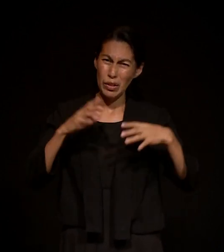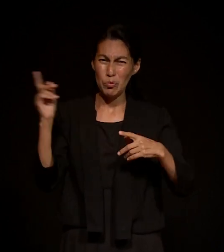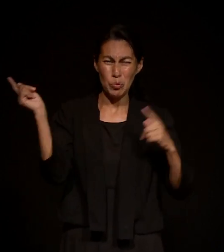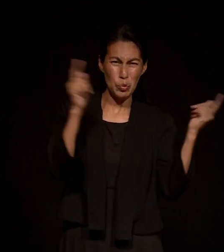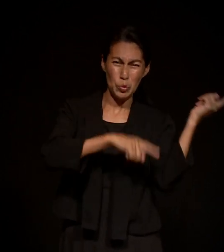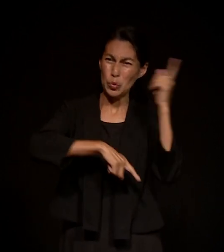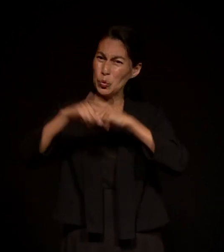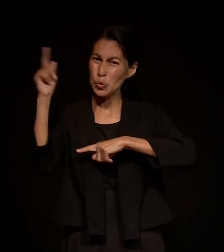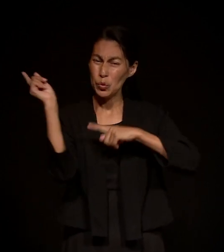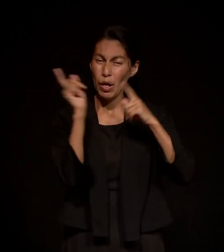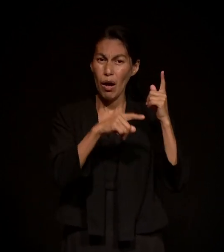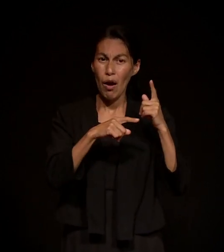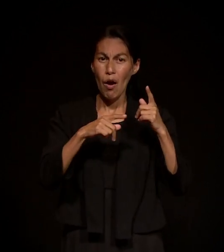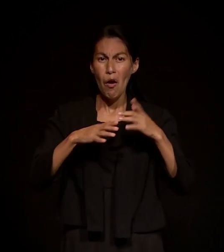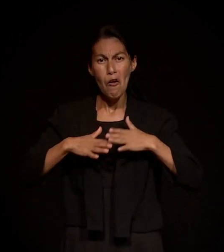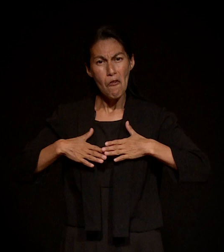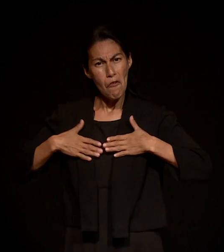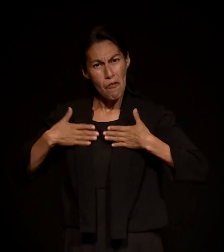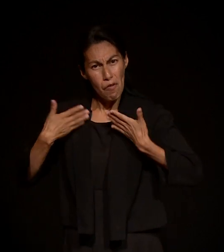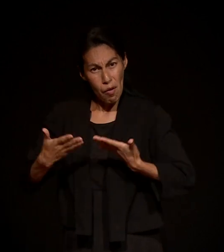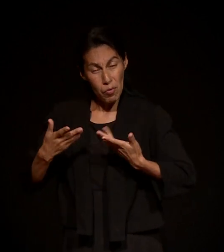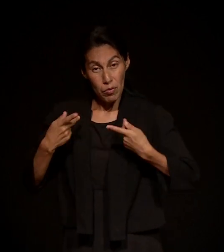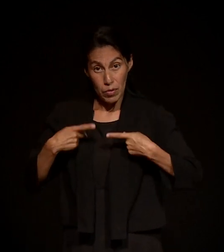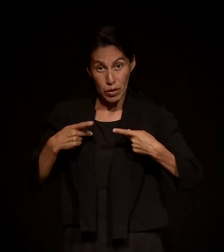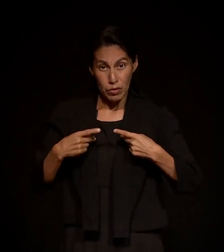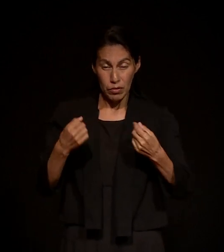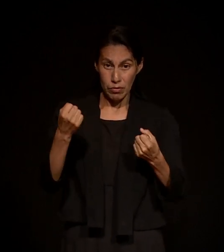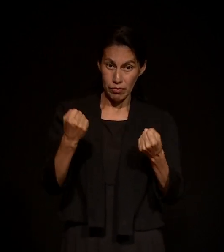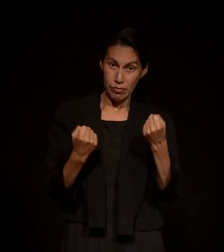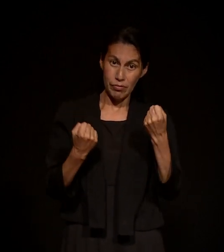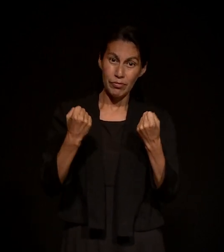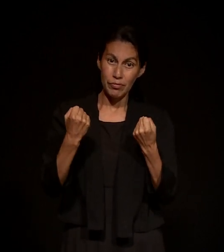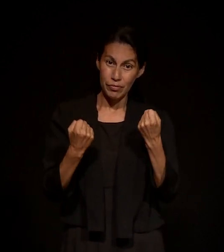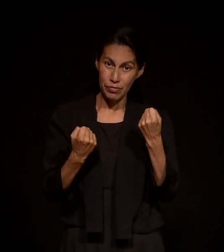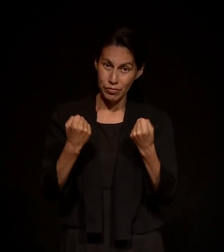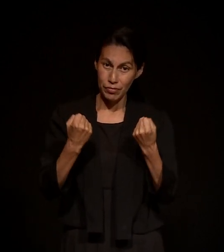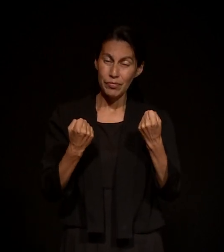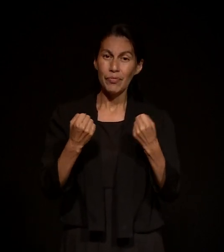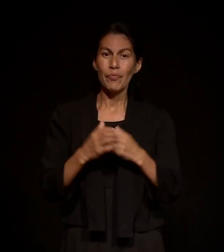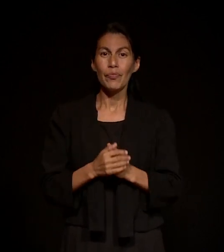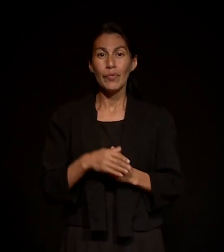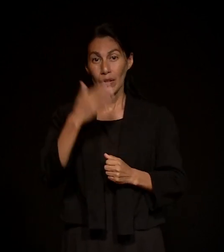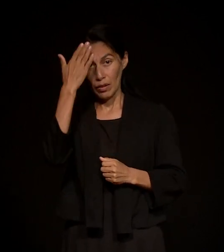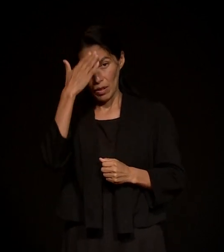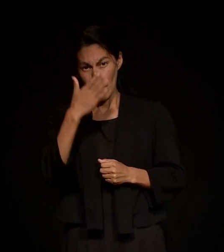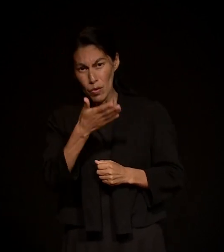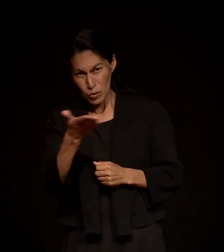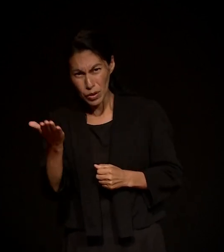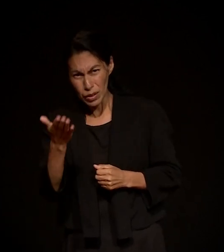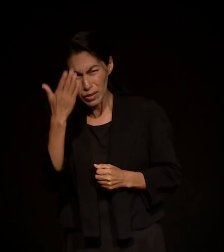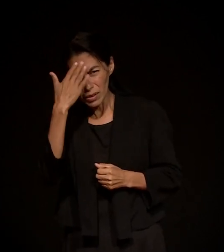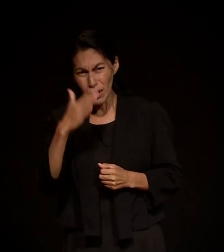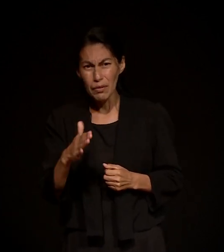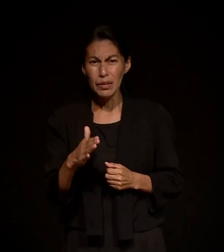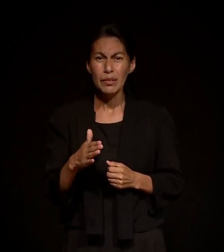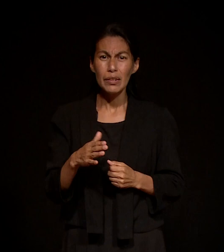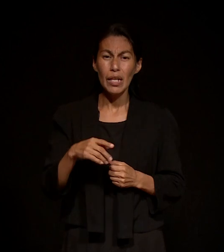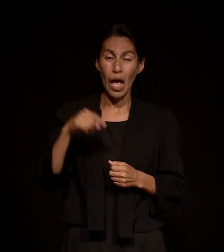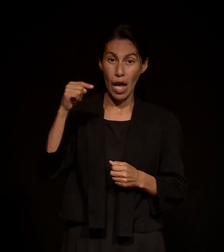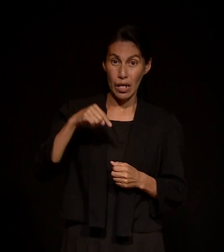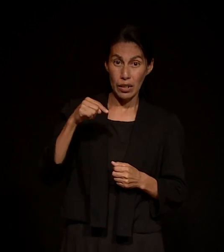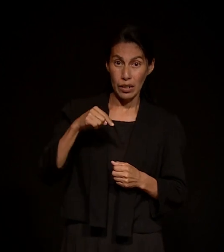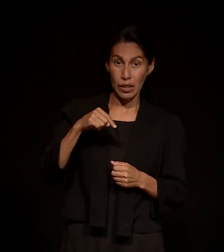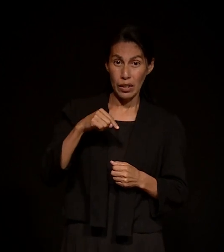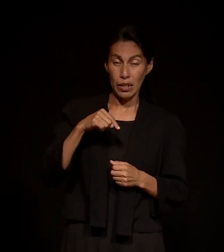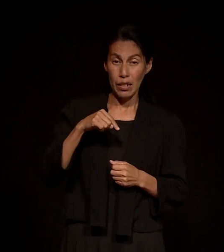una tormenta, confiamos en el piloto. ¿Saben ustedes que viajamos en esta